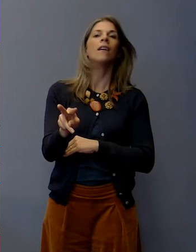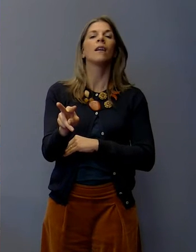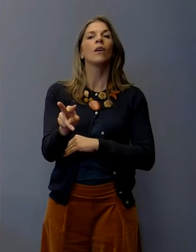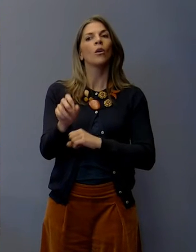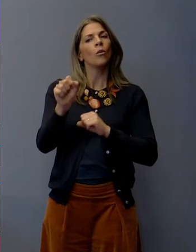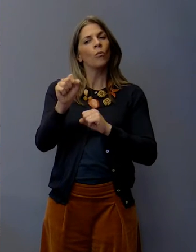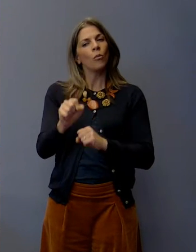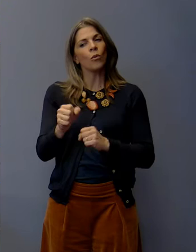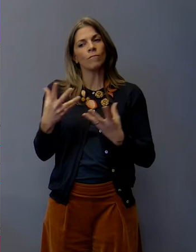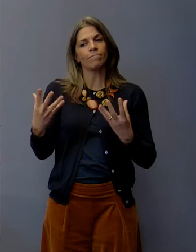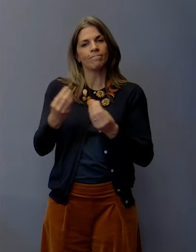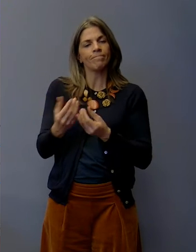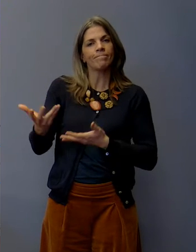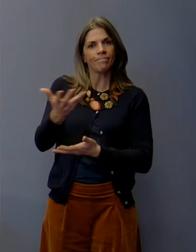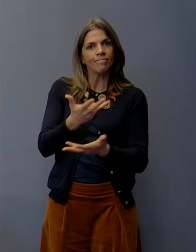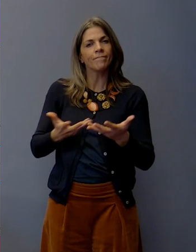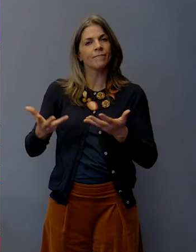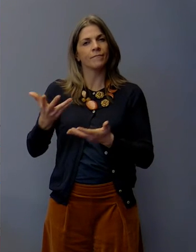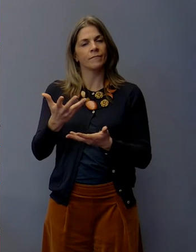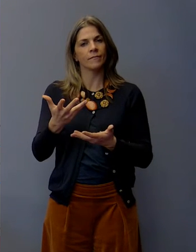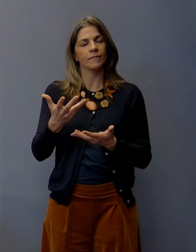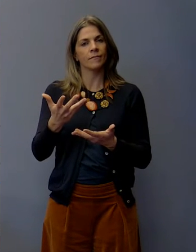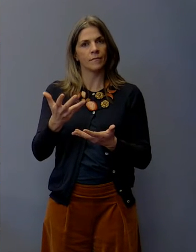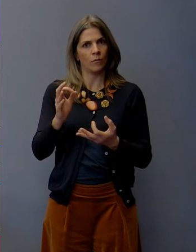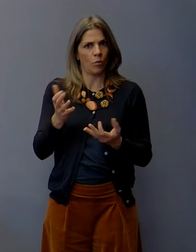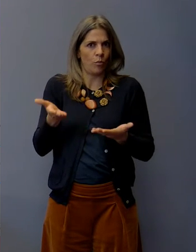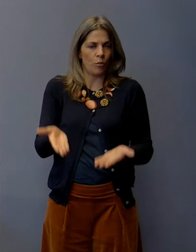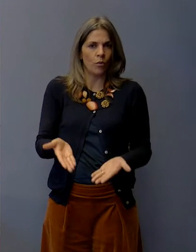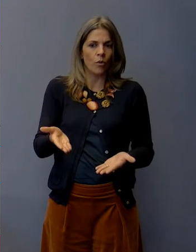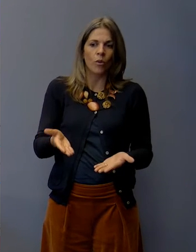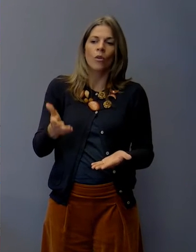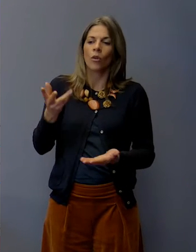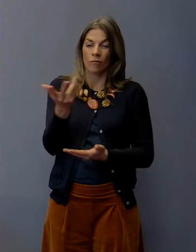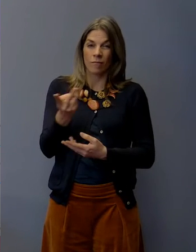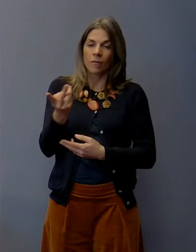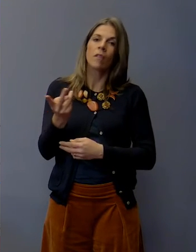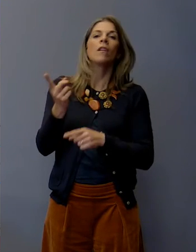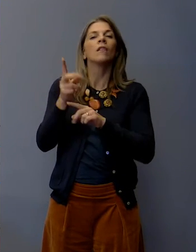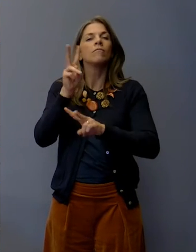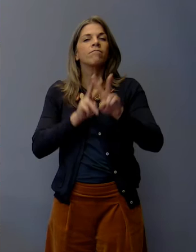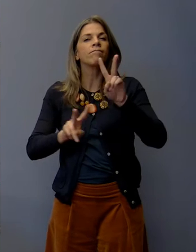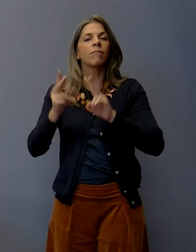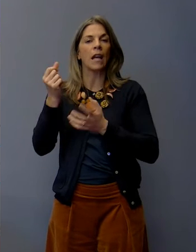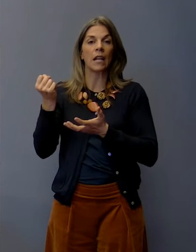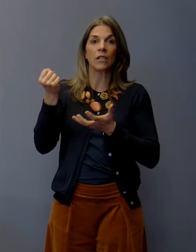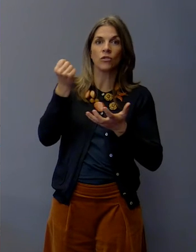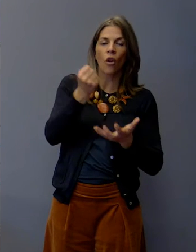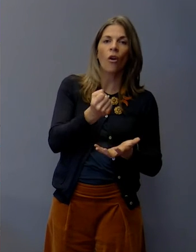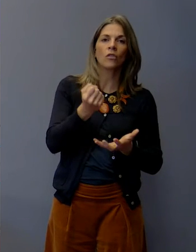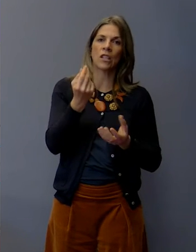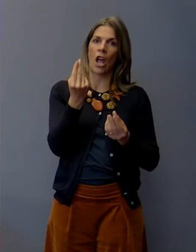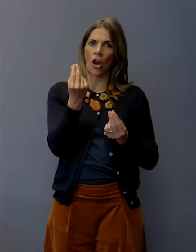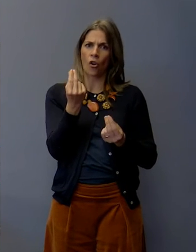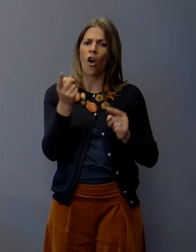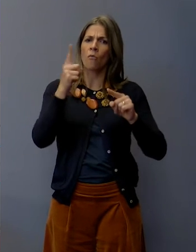se nelle condizioni oggi più che mai di trovare forse di carattere economico e anche quelle progettuali per